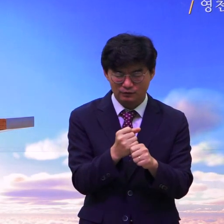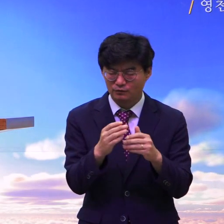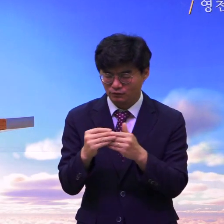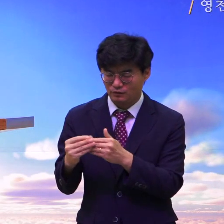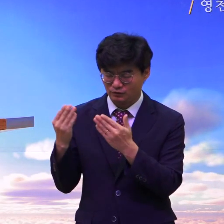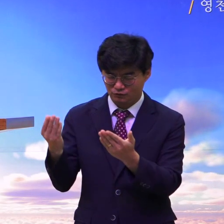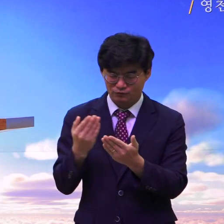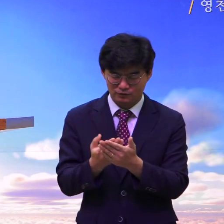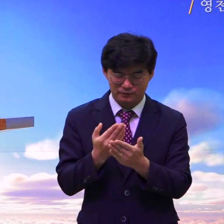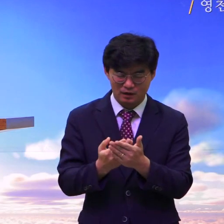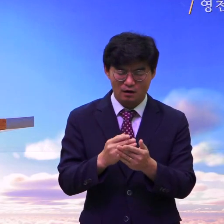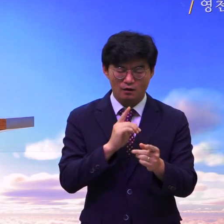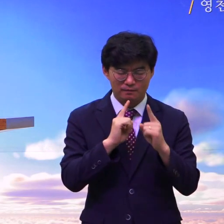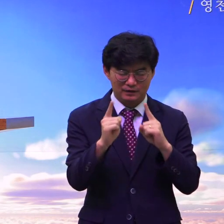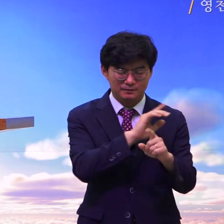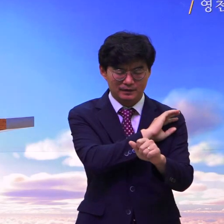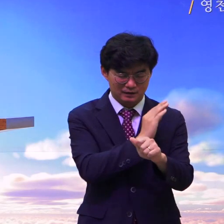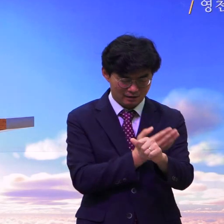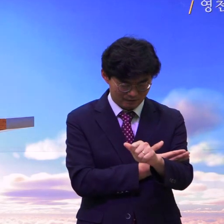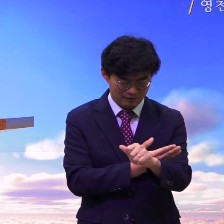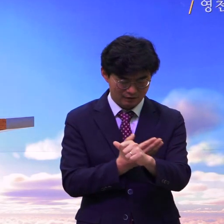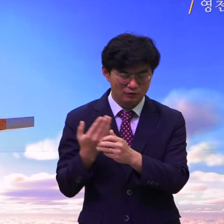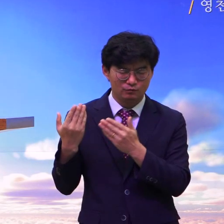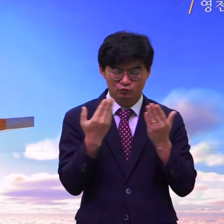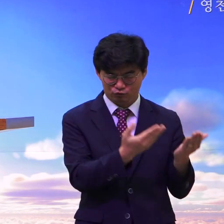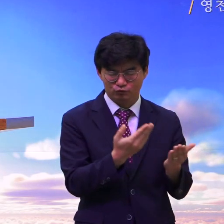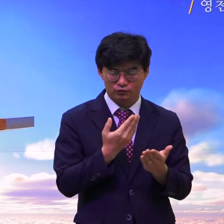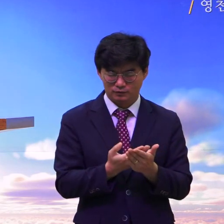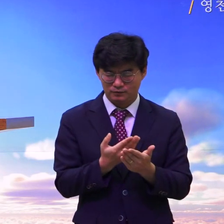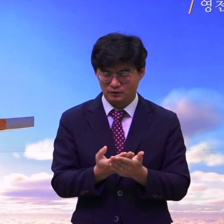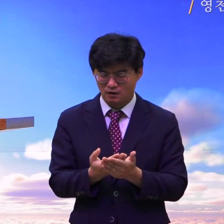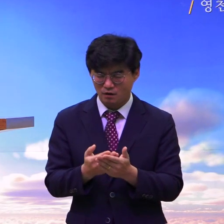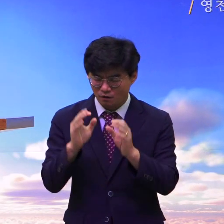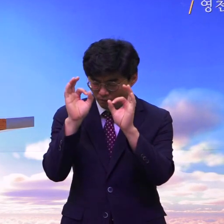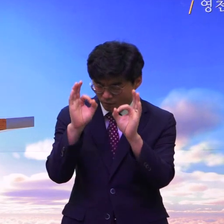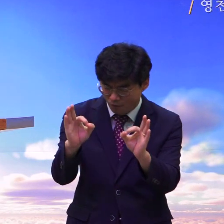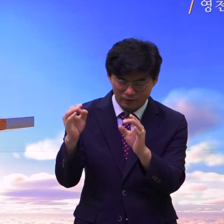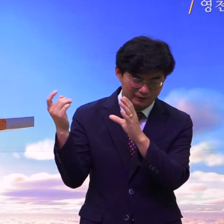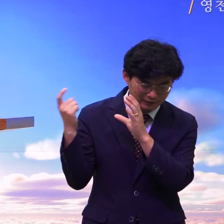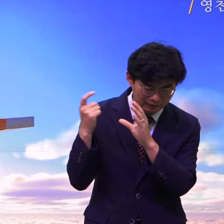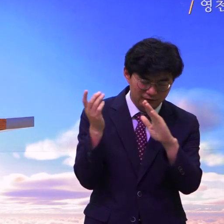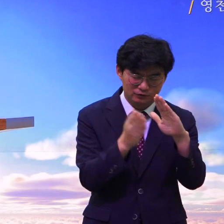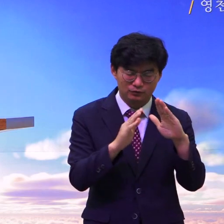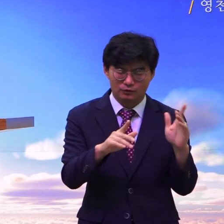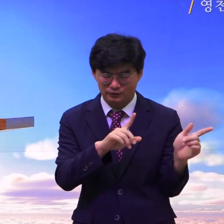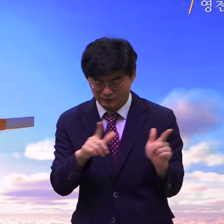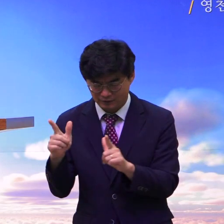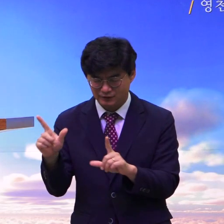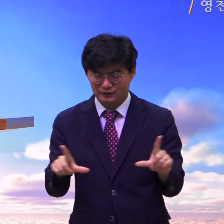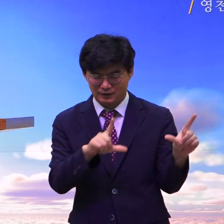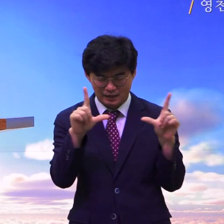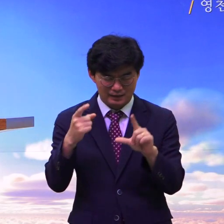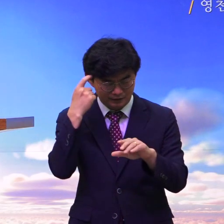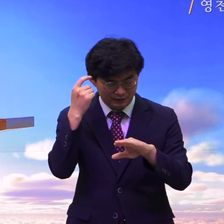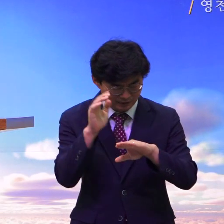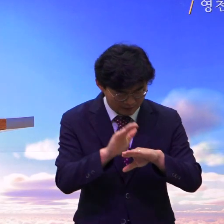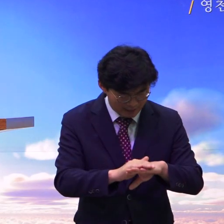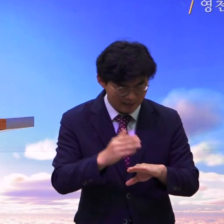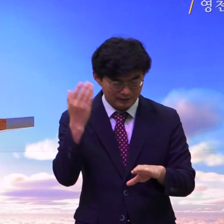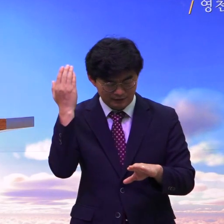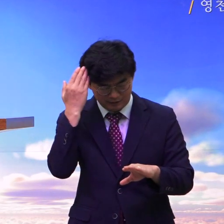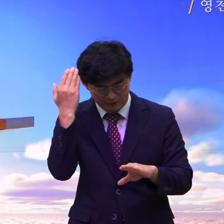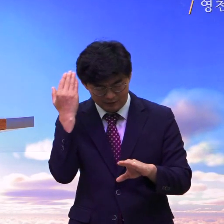말씀의 권능을 허락하여 주시옵소서. 듣는 모든 성도님들 생활의 지혜의 말씀, 지식의 말씀이 되게